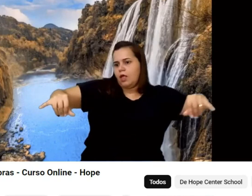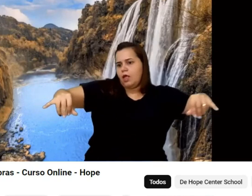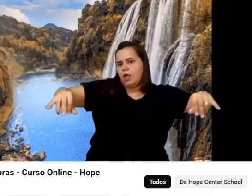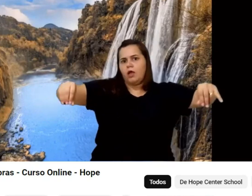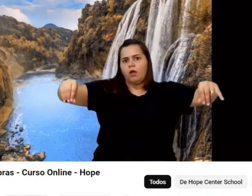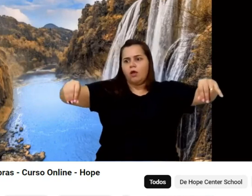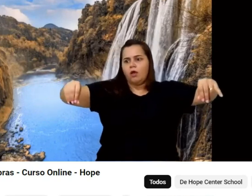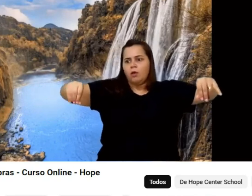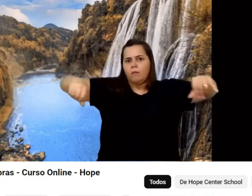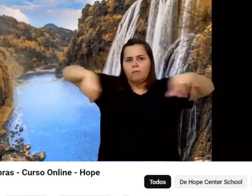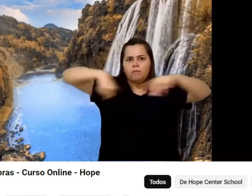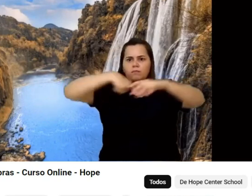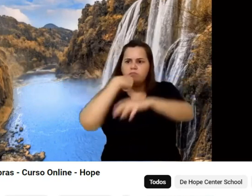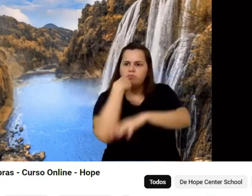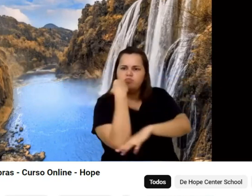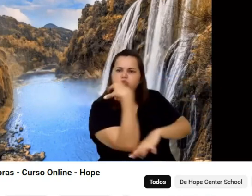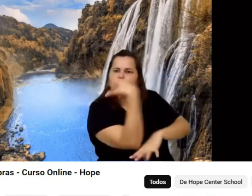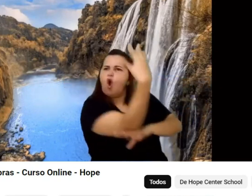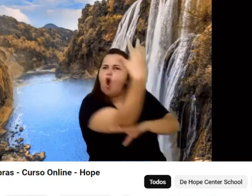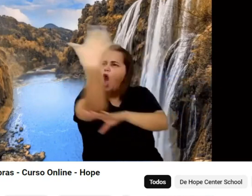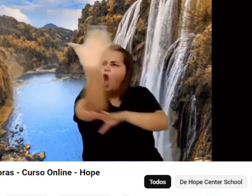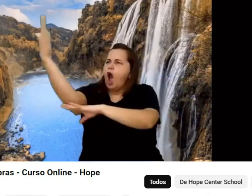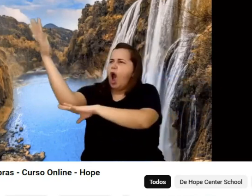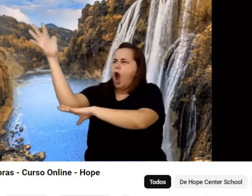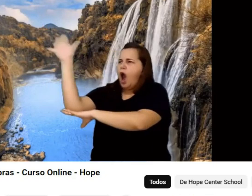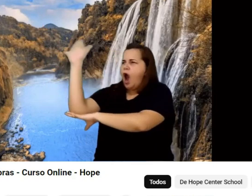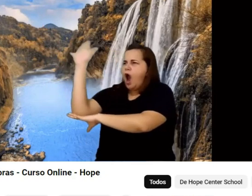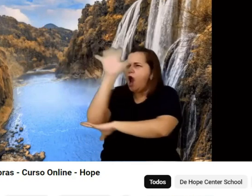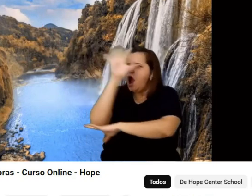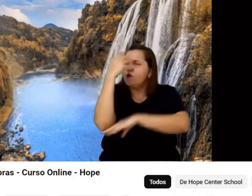mar e vai separando